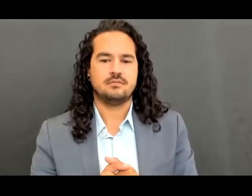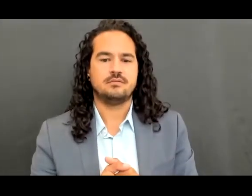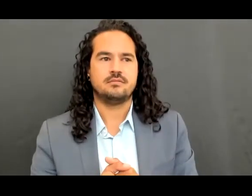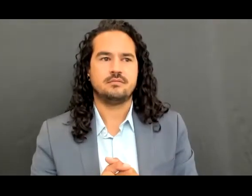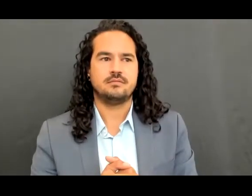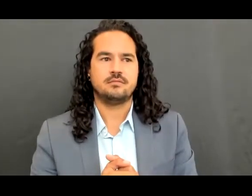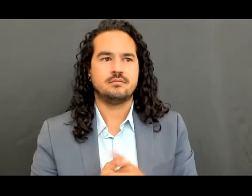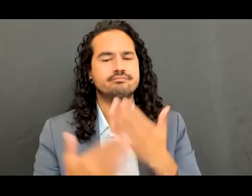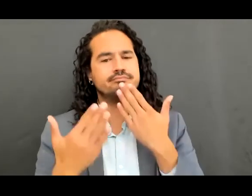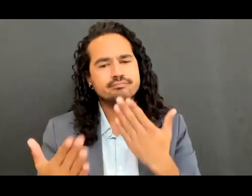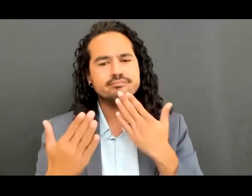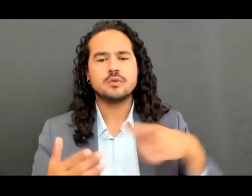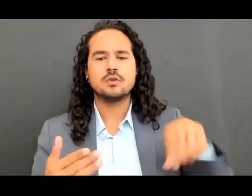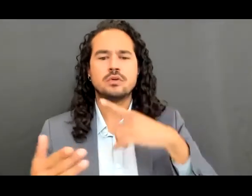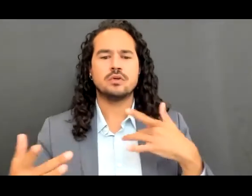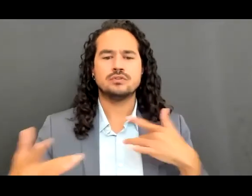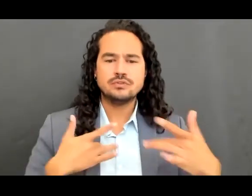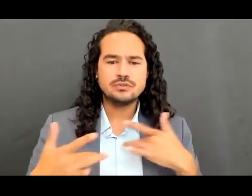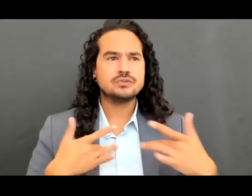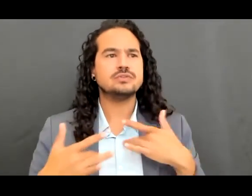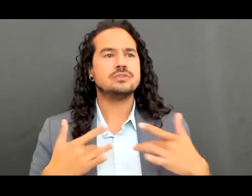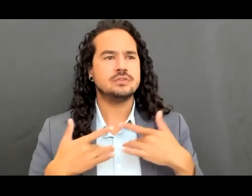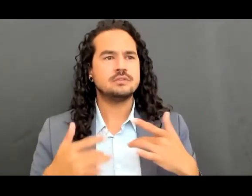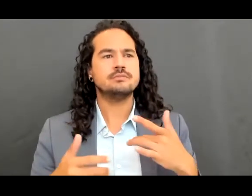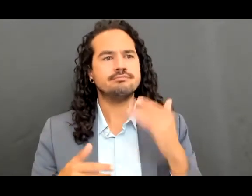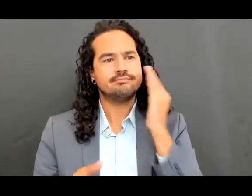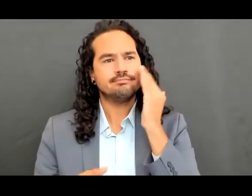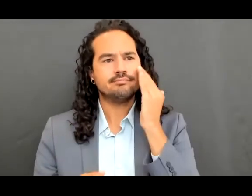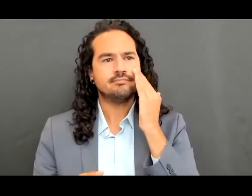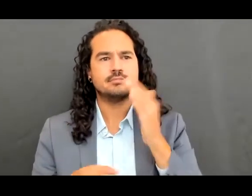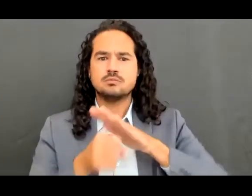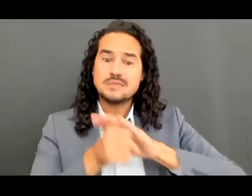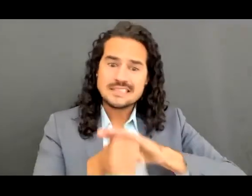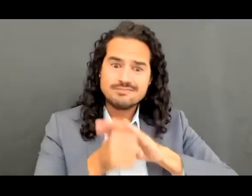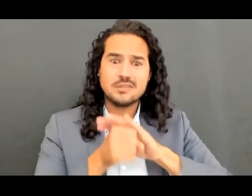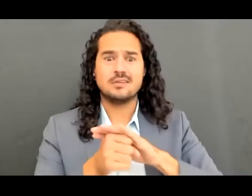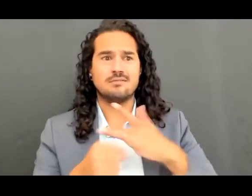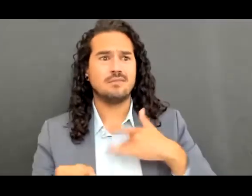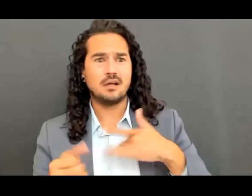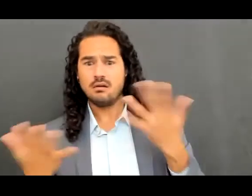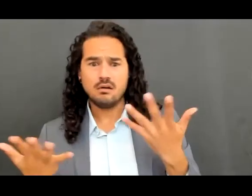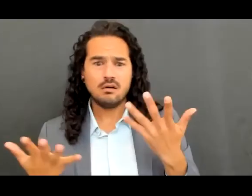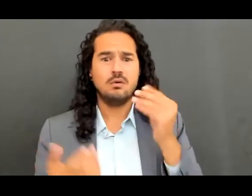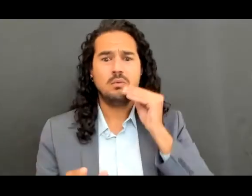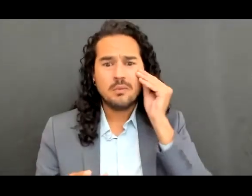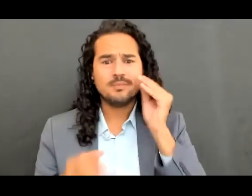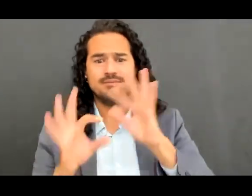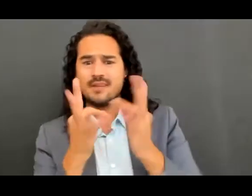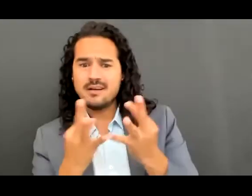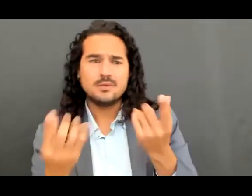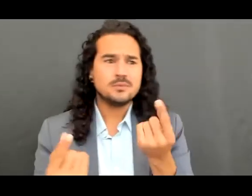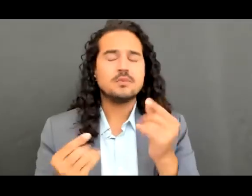ayer. Yo sé que son tiempos muy estresantes para ustedes y sus familias, pero esperamos